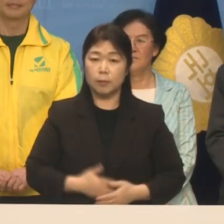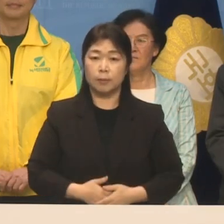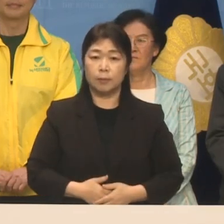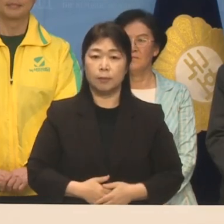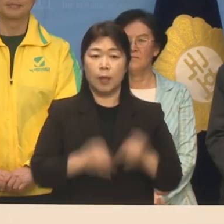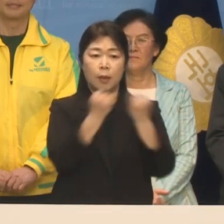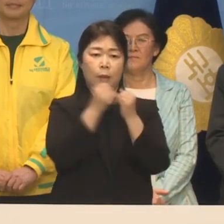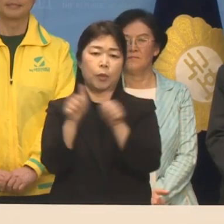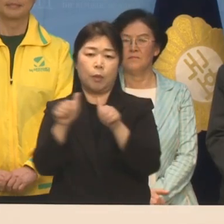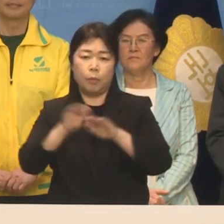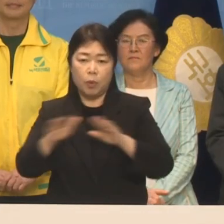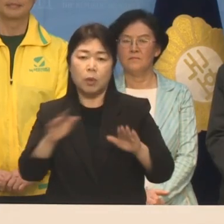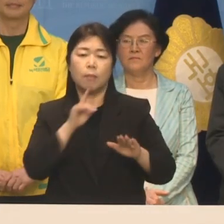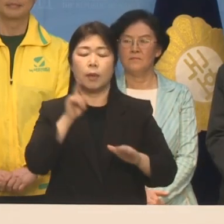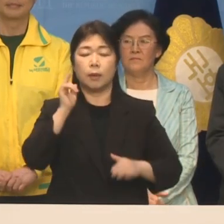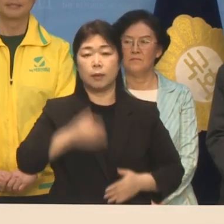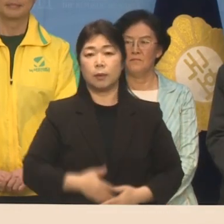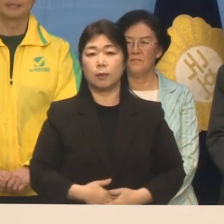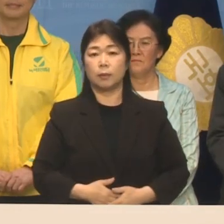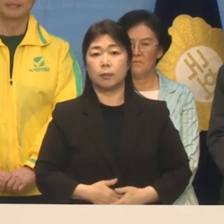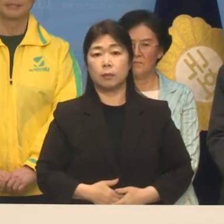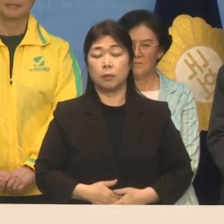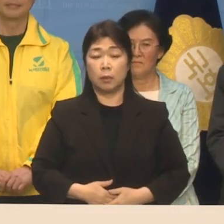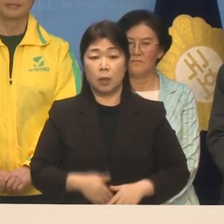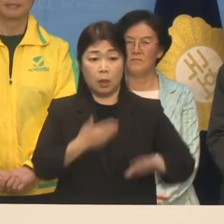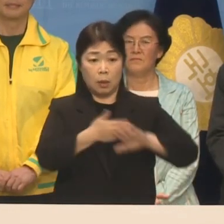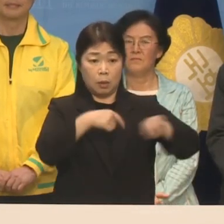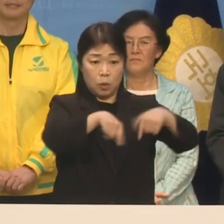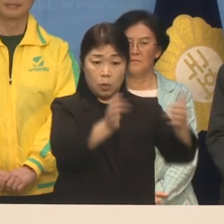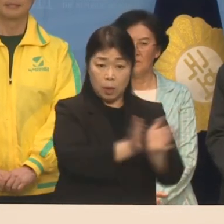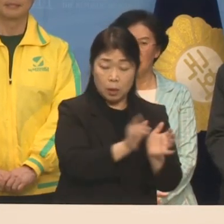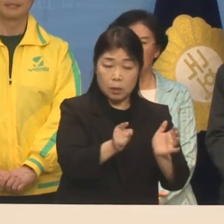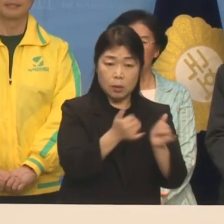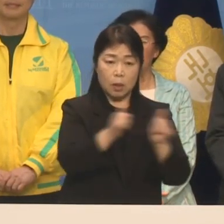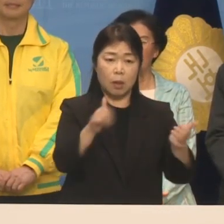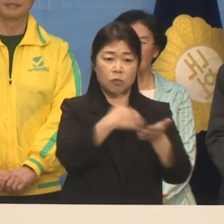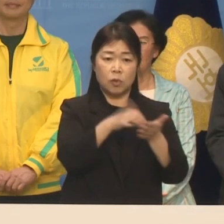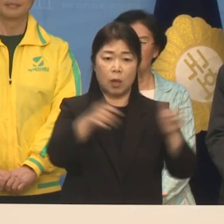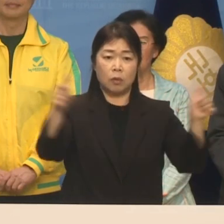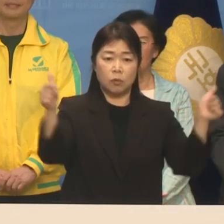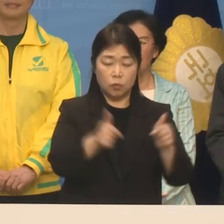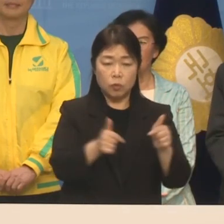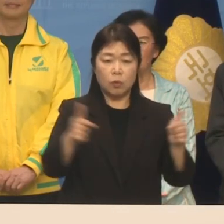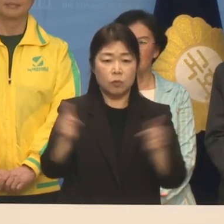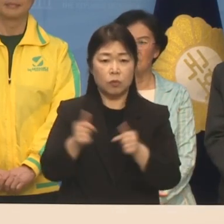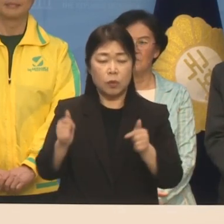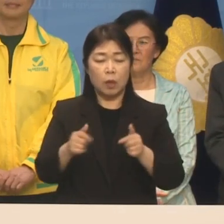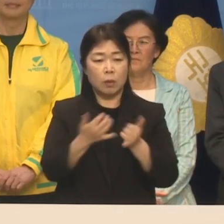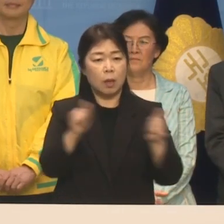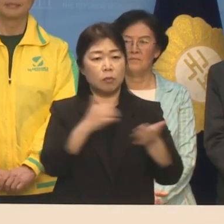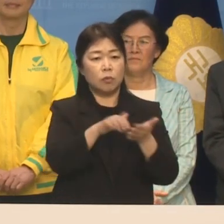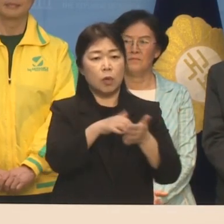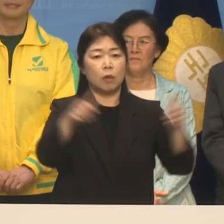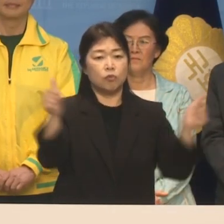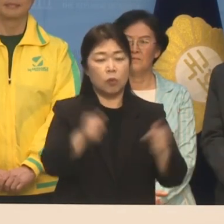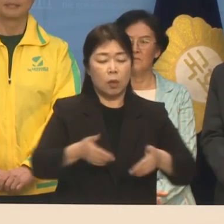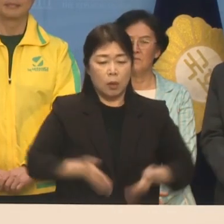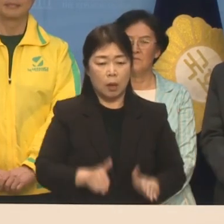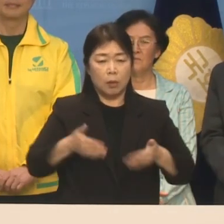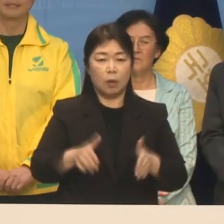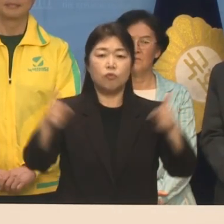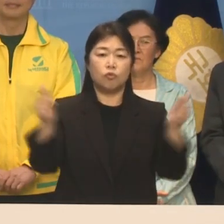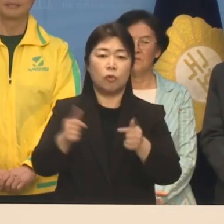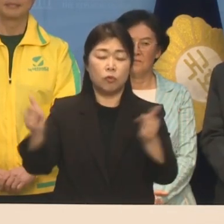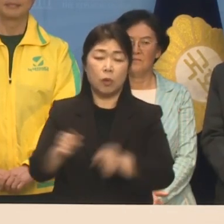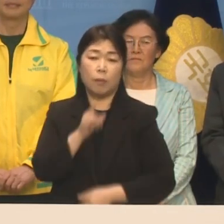지금 모든 정당에서 인구를 중심으로 한 저출생 정책이 성평등